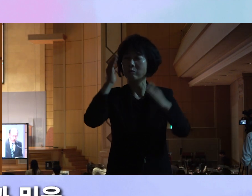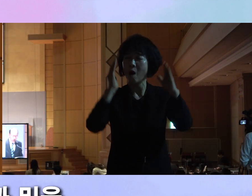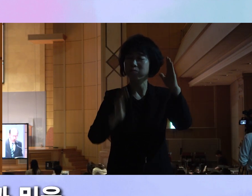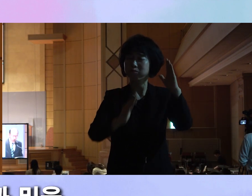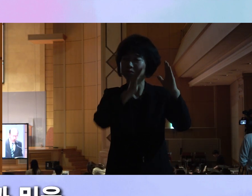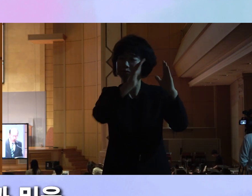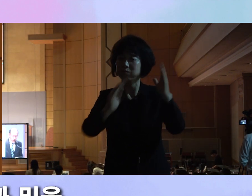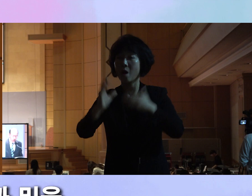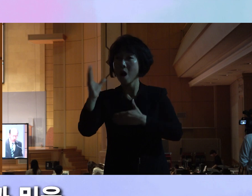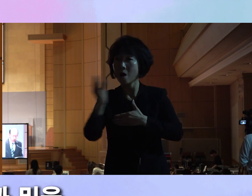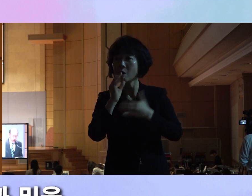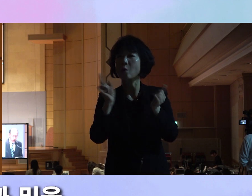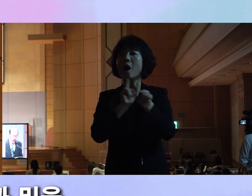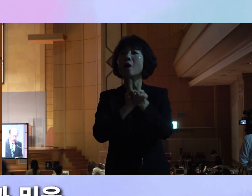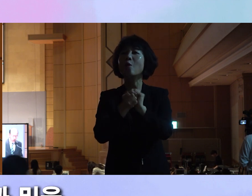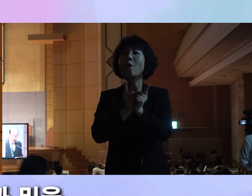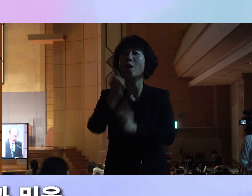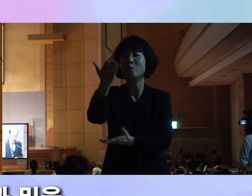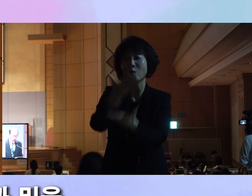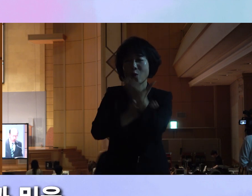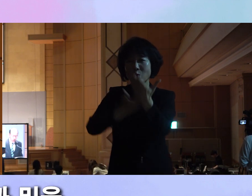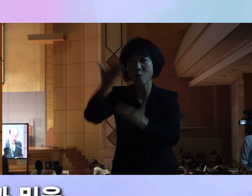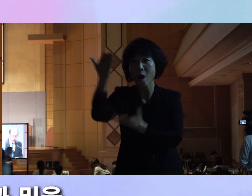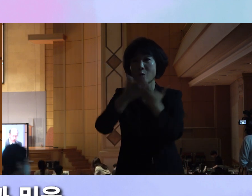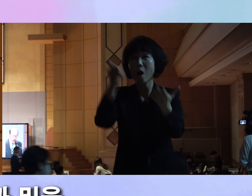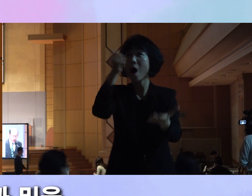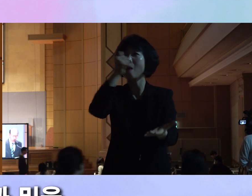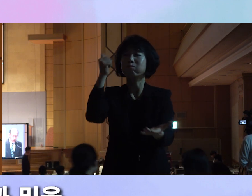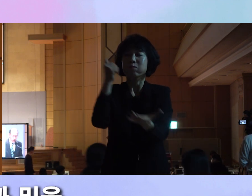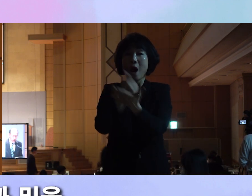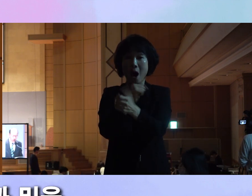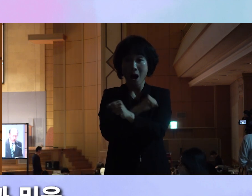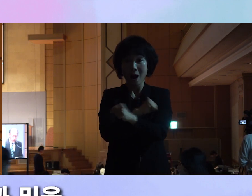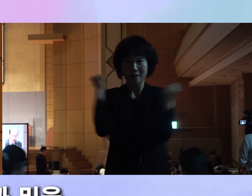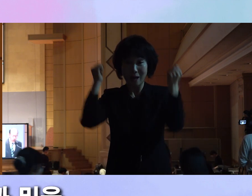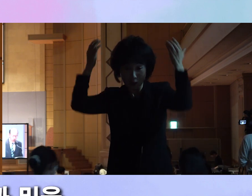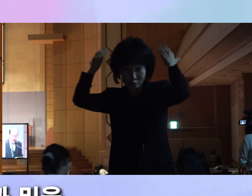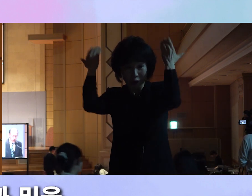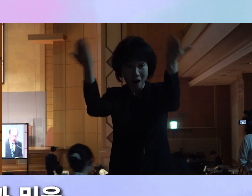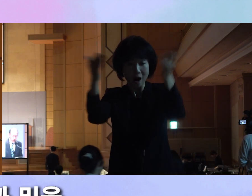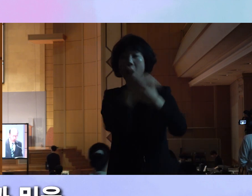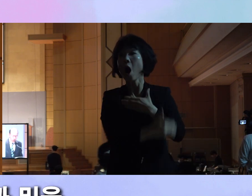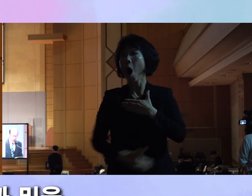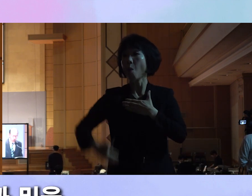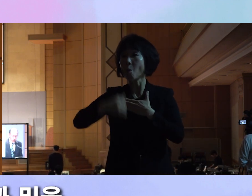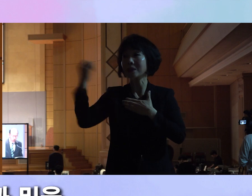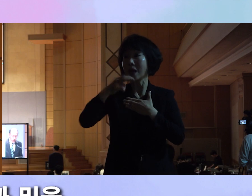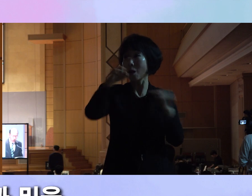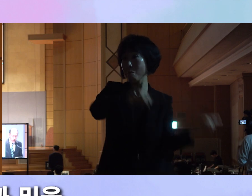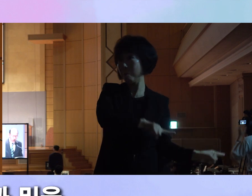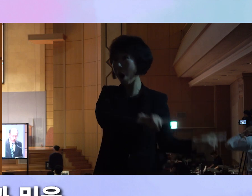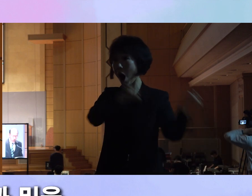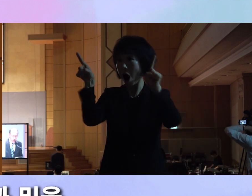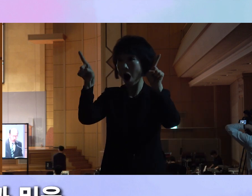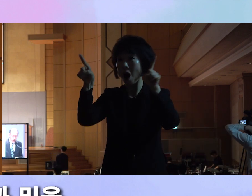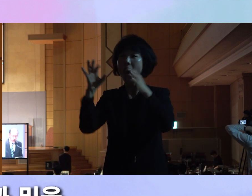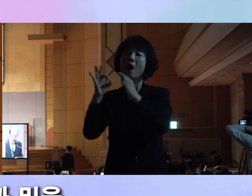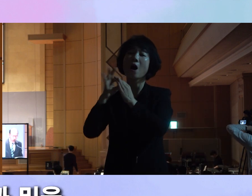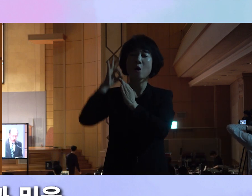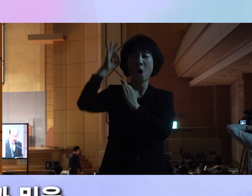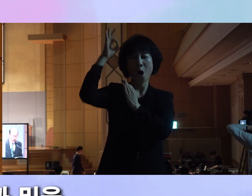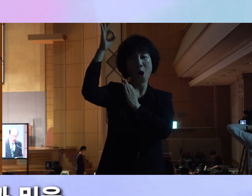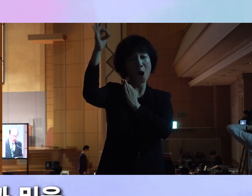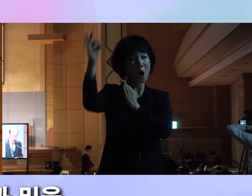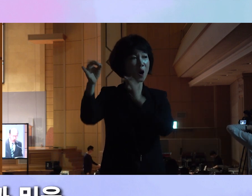믿사오며 거룩한 공회와 성도가 서로 교통하는 것과 죄를 사하여 주시는 것과 몸이